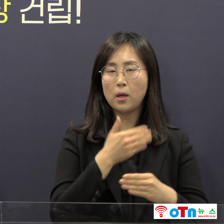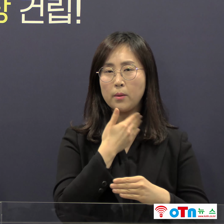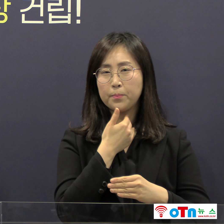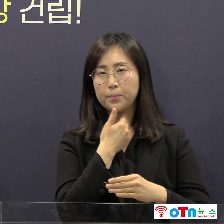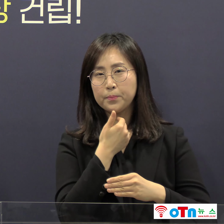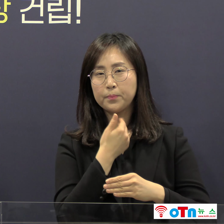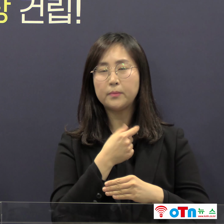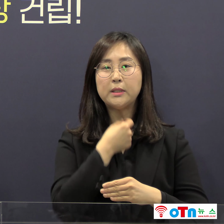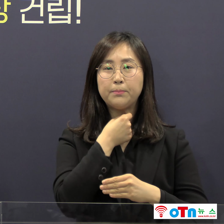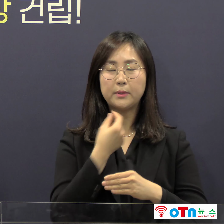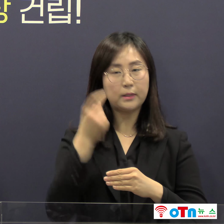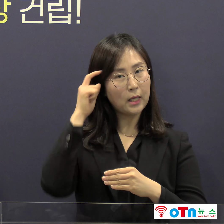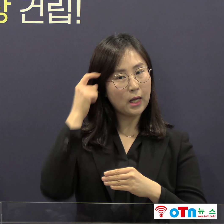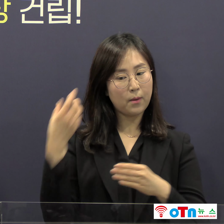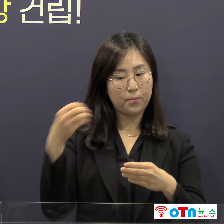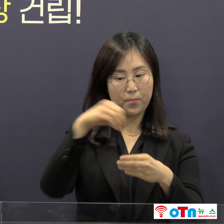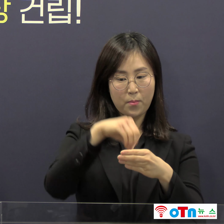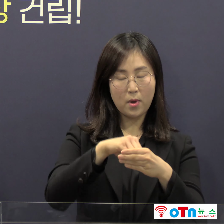봅니다.